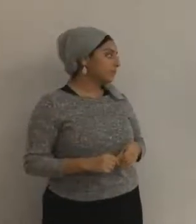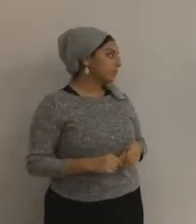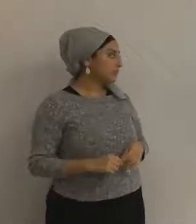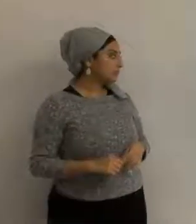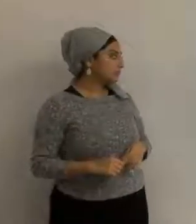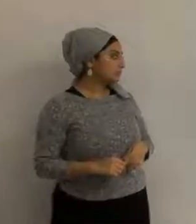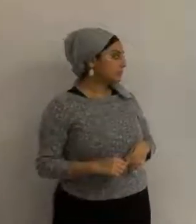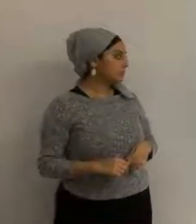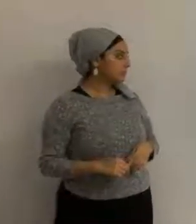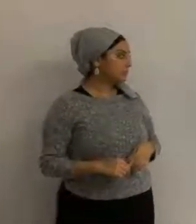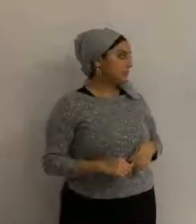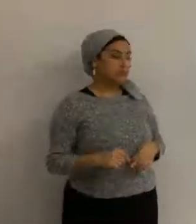Les había comentado en